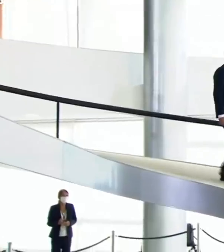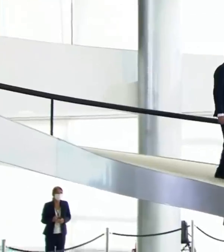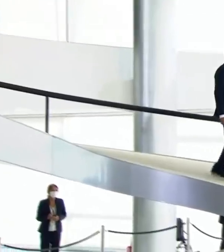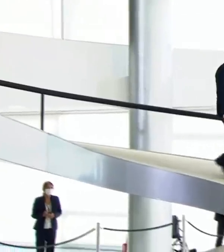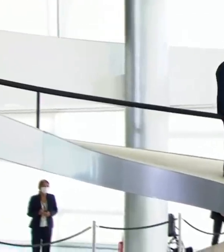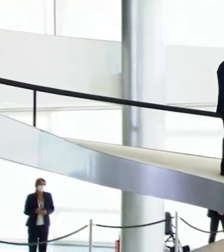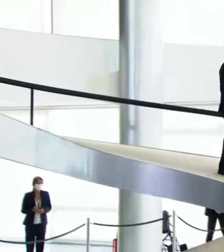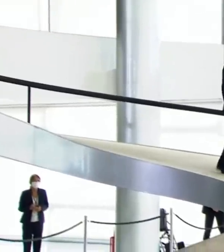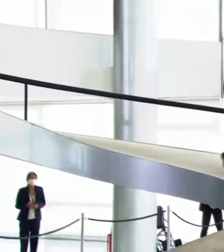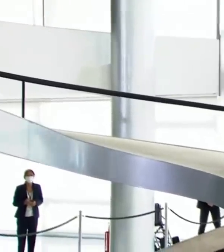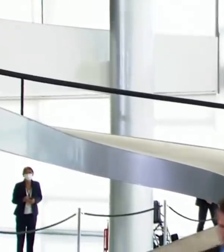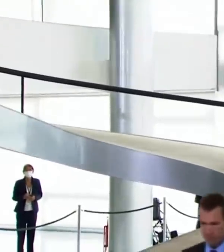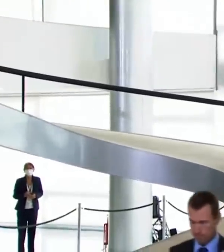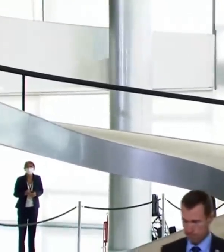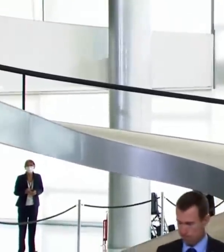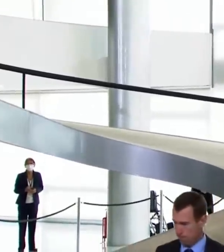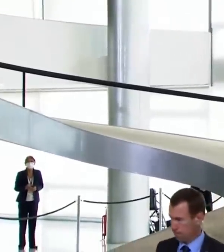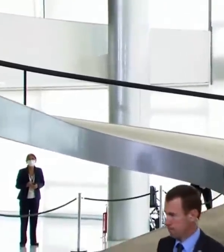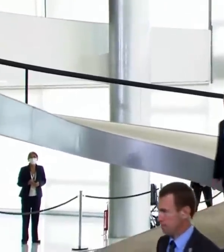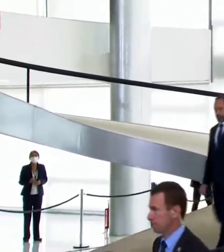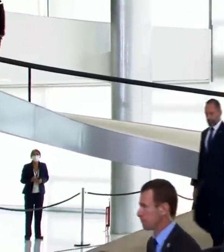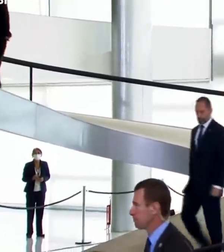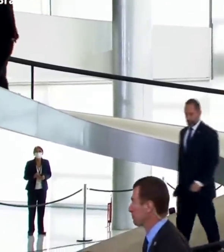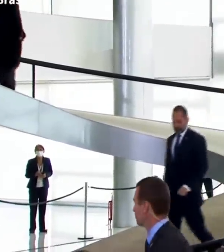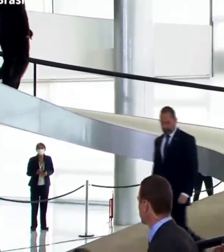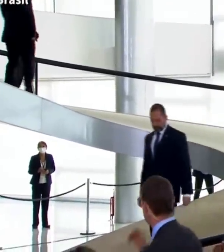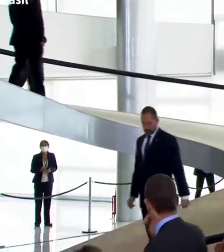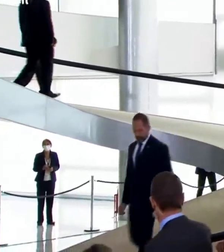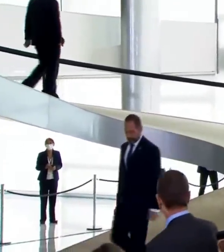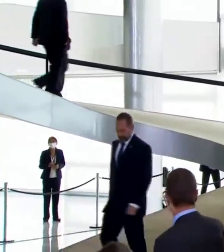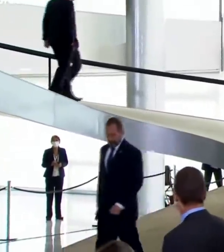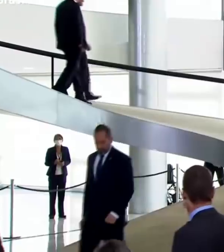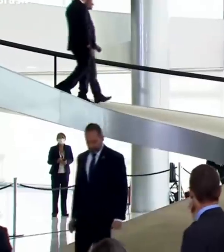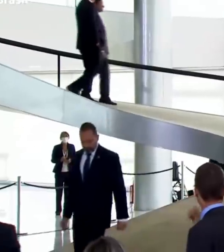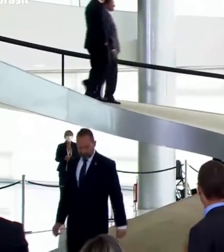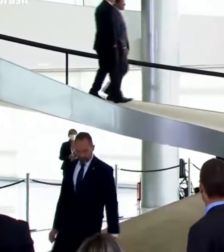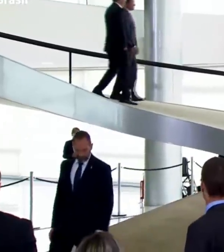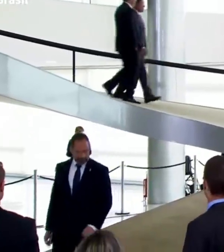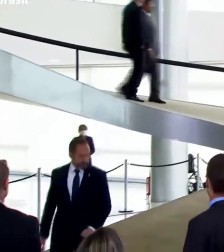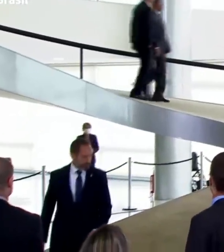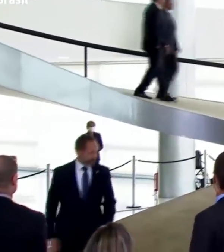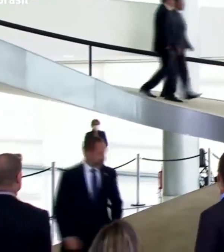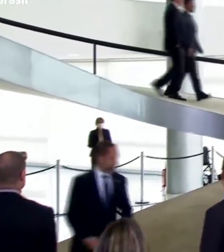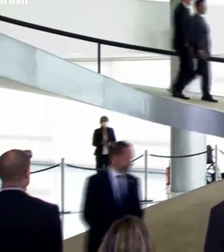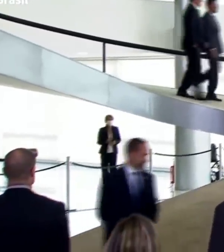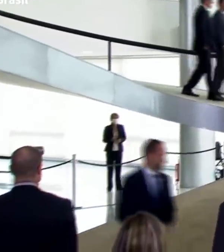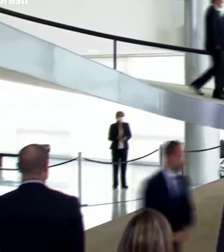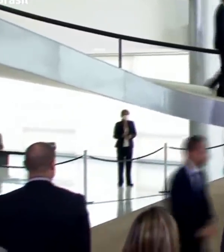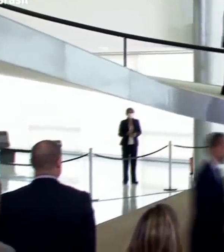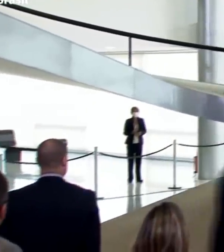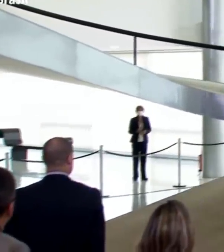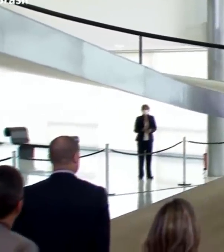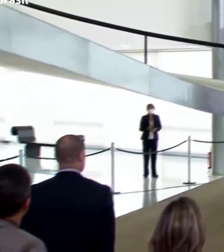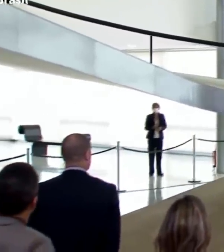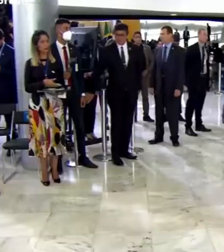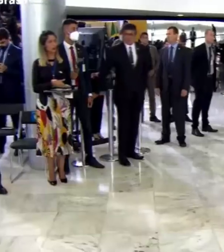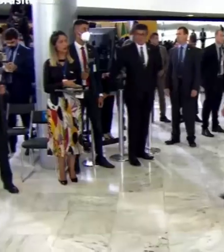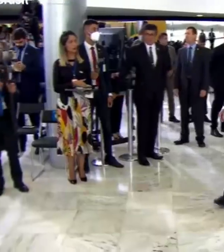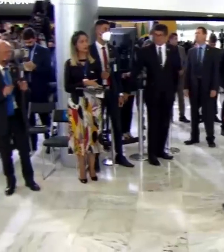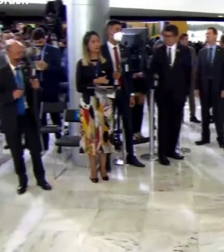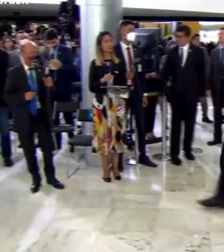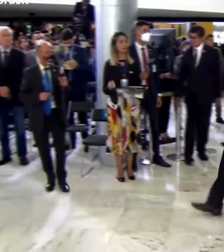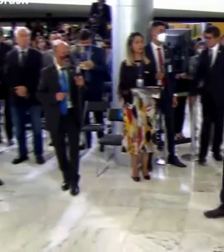de prorrogar até o fim de 2023 a desoneração da folha à medida que atende os 17 e os setores da economia que mais